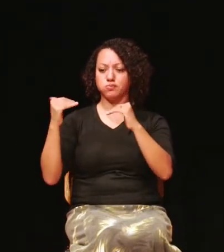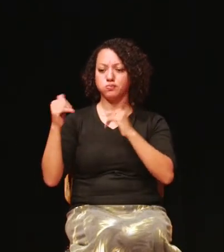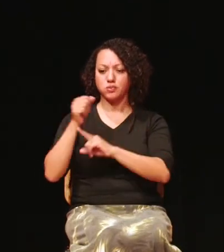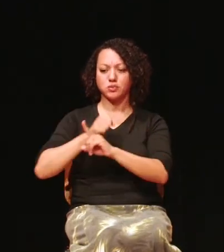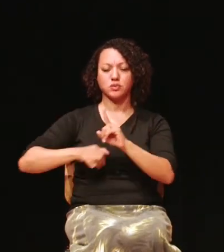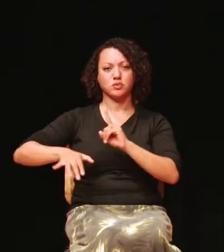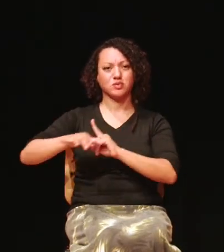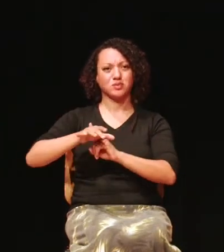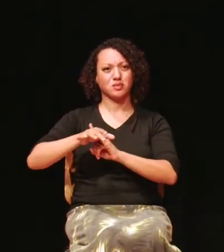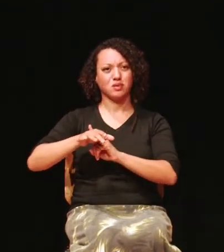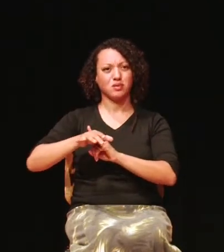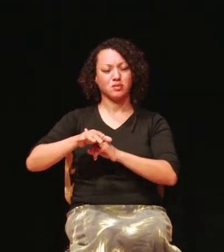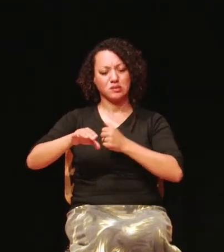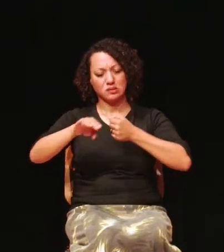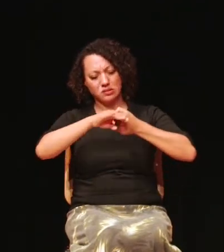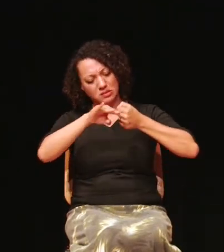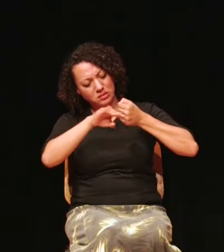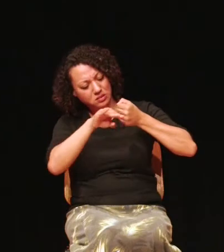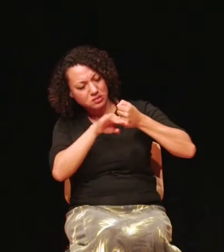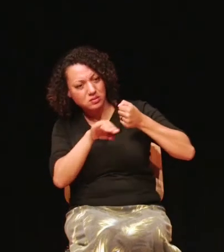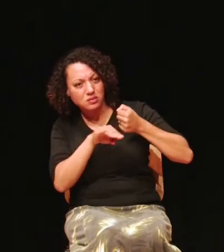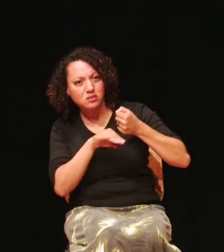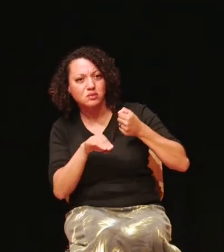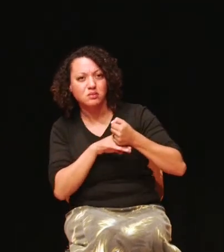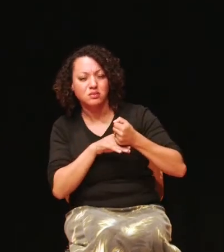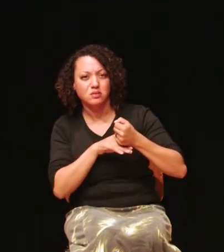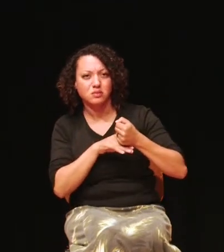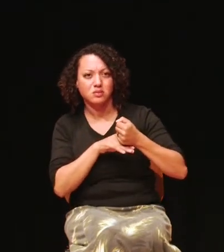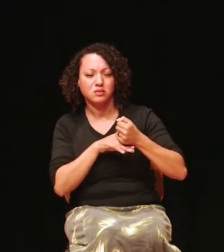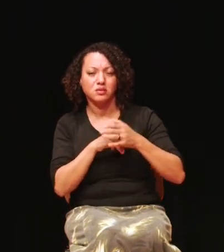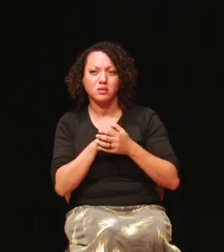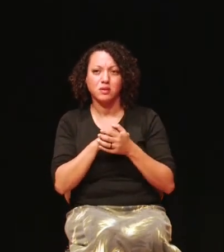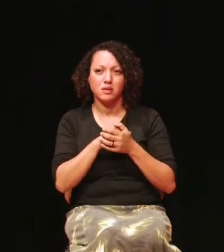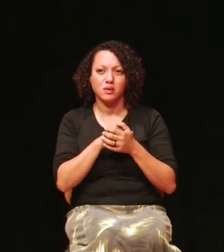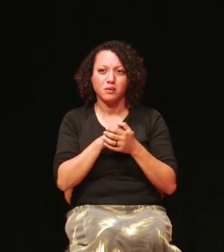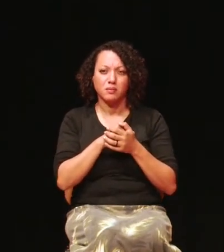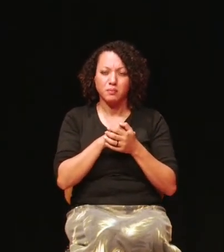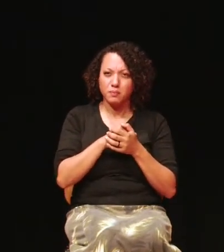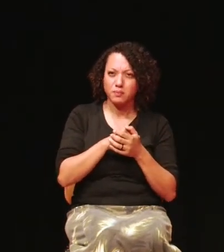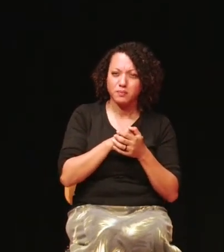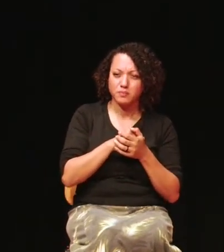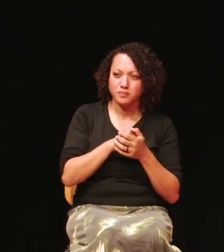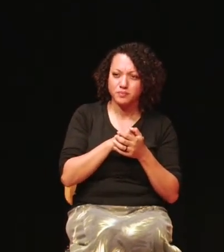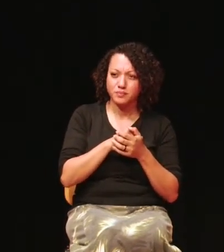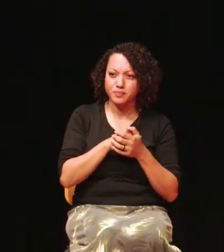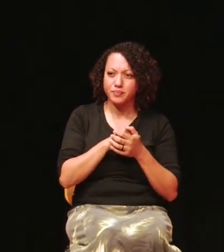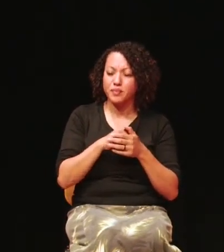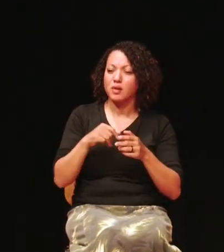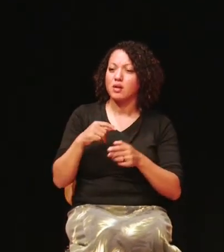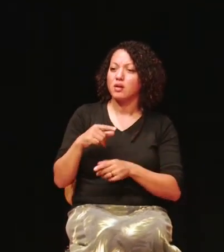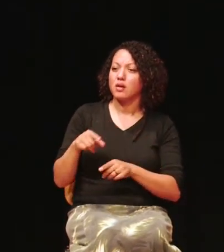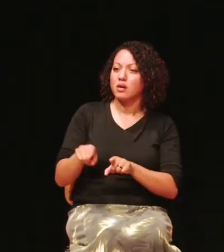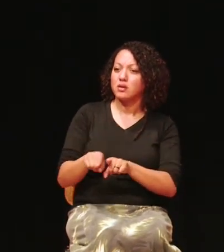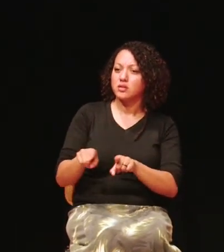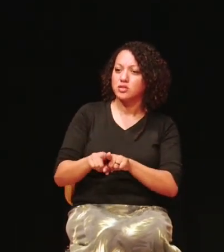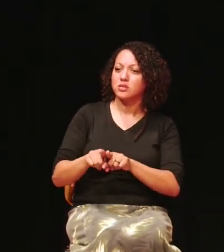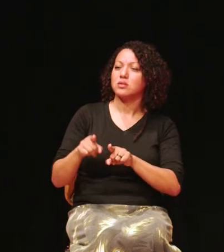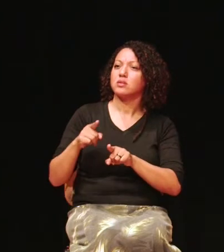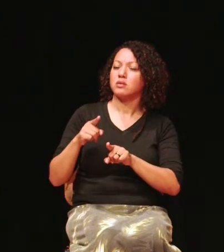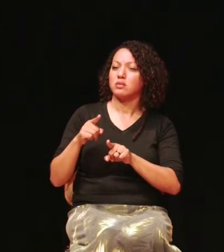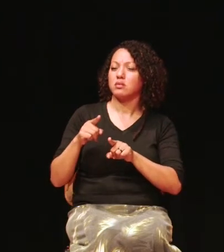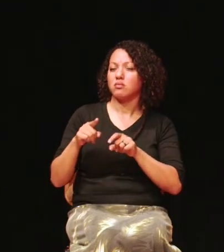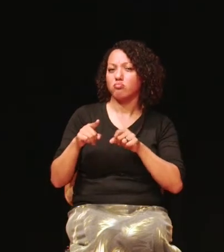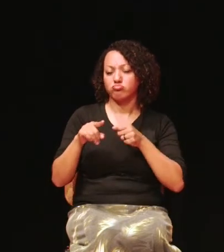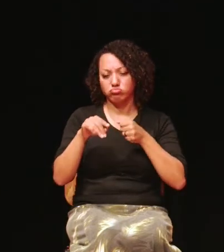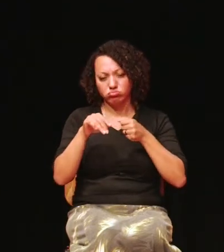Europa, fundamentada, e nem tanto destruiu, destruiu até um certo ponto a hierarquia social